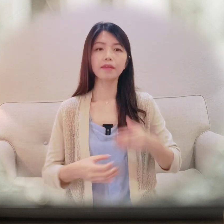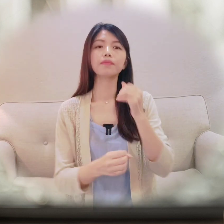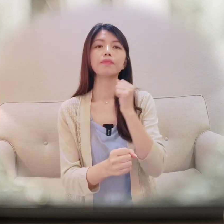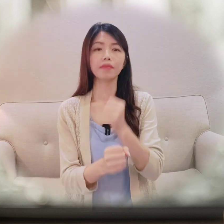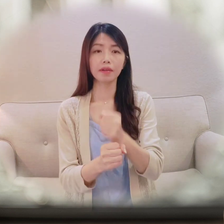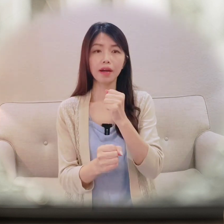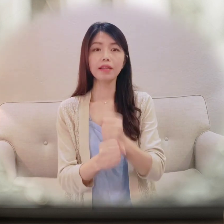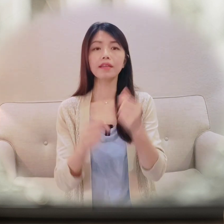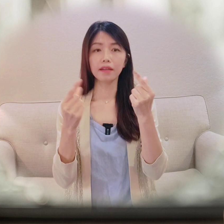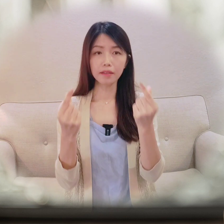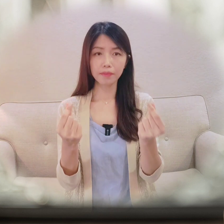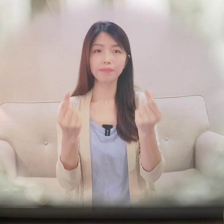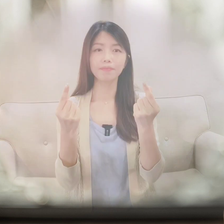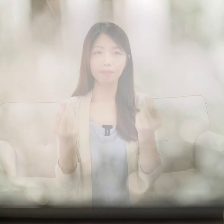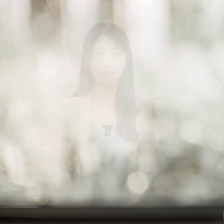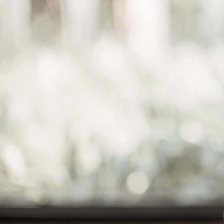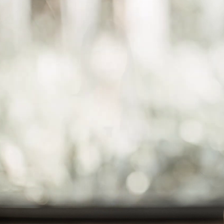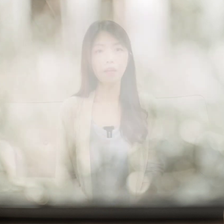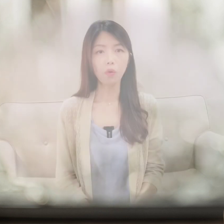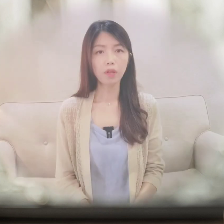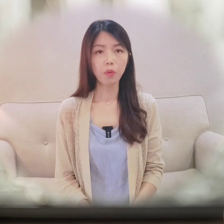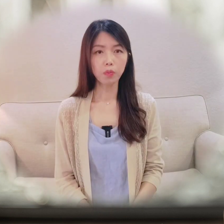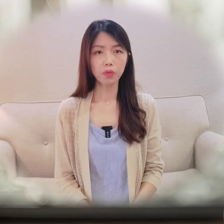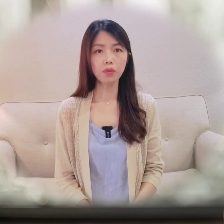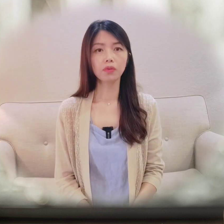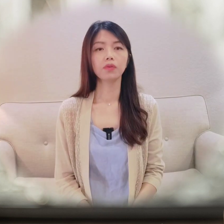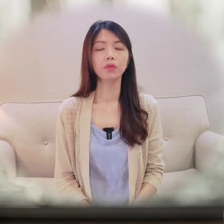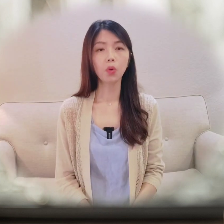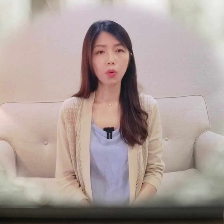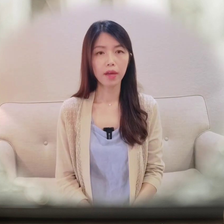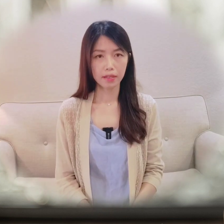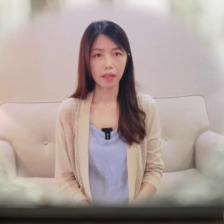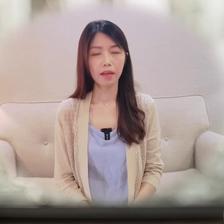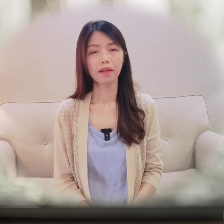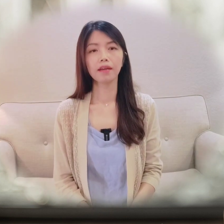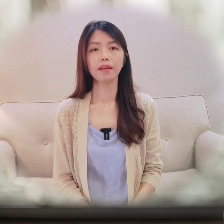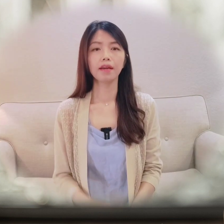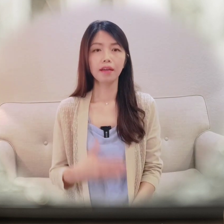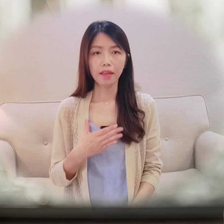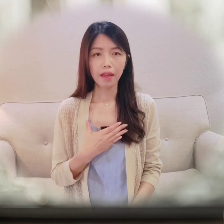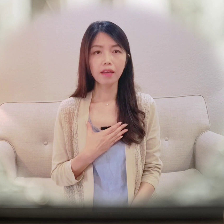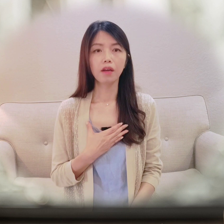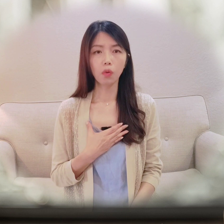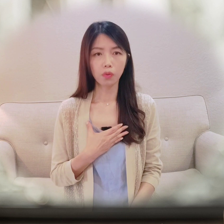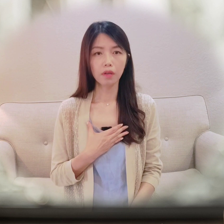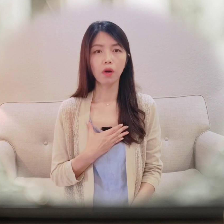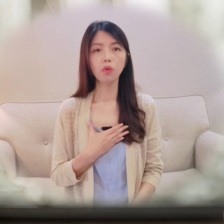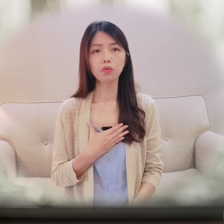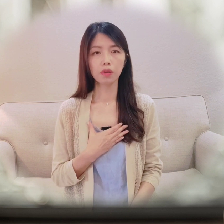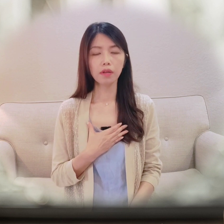잠잠하게 하시듯 내 영혼의 폭풍 고요케 하시네. 내